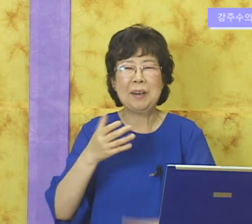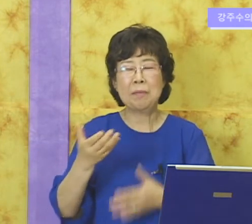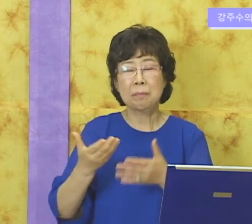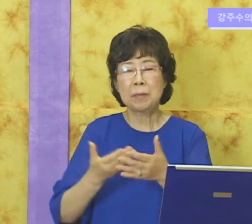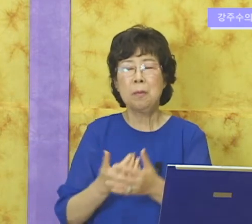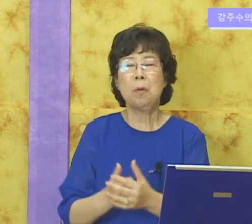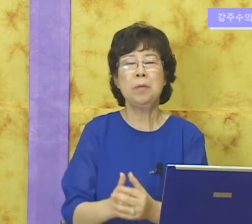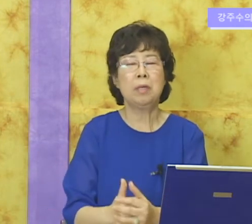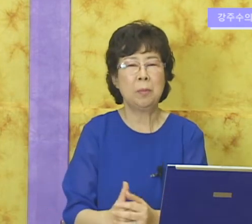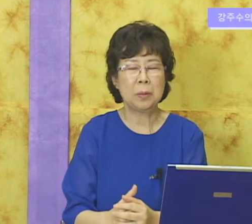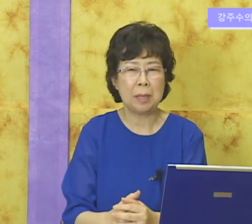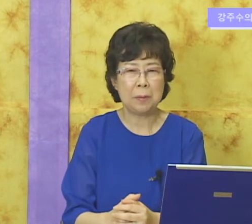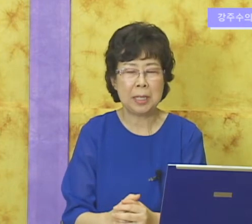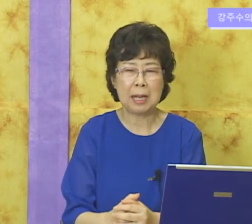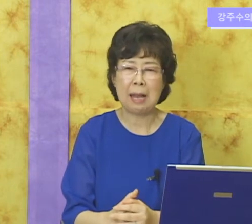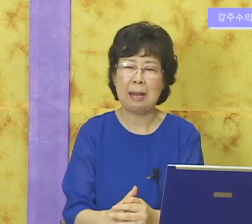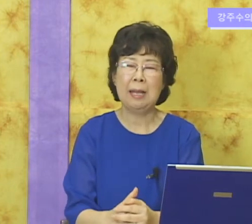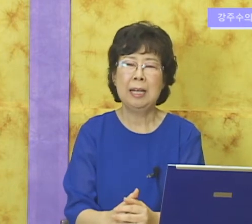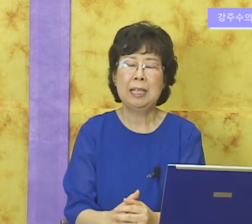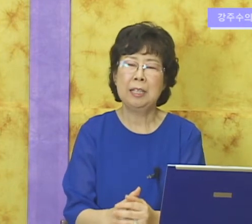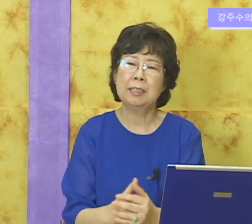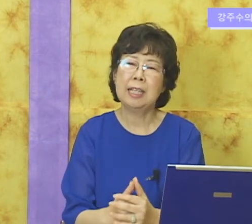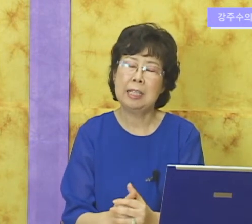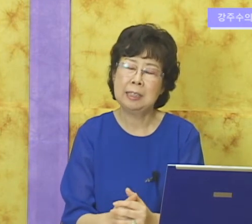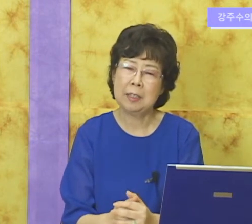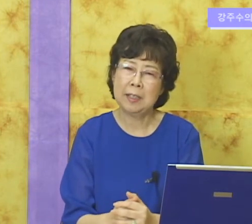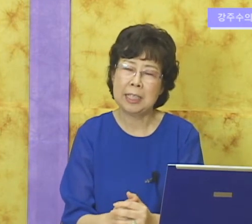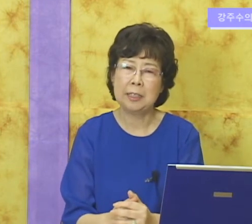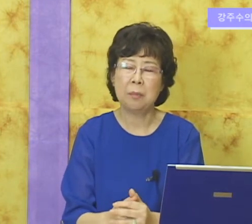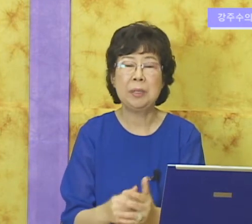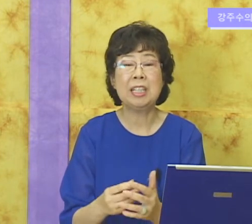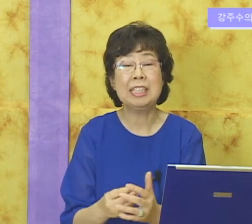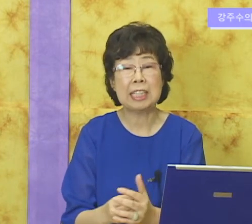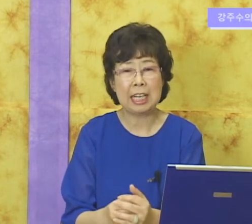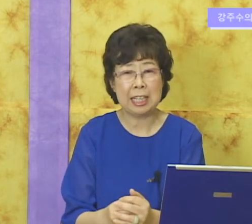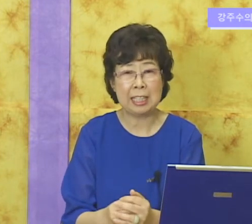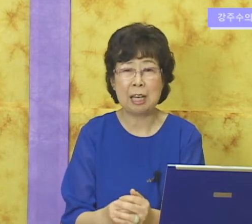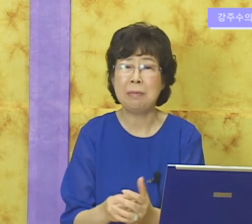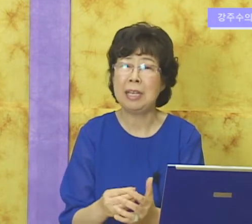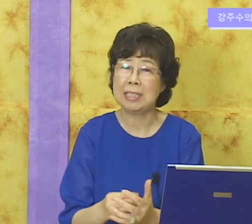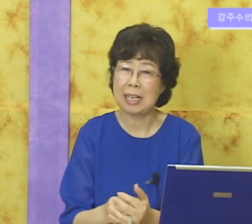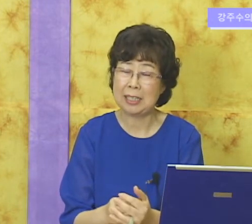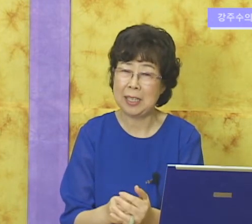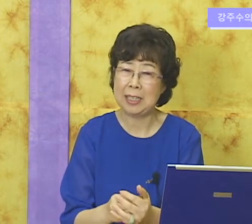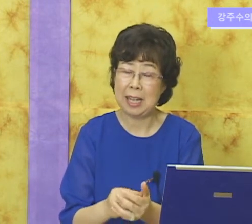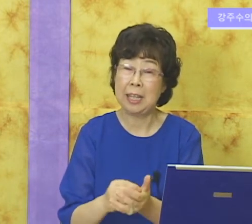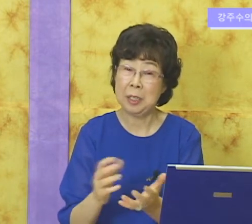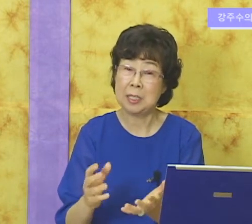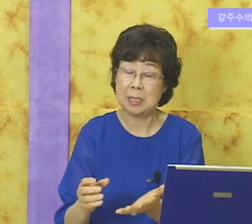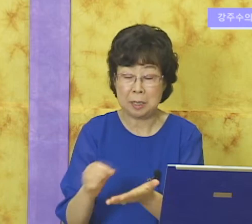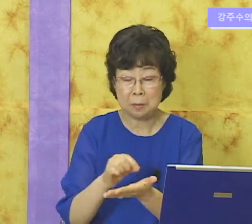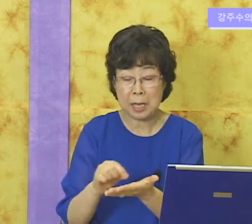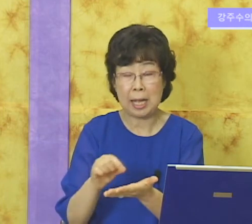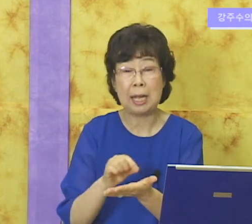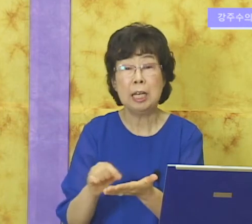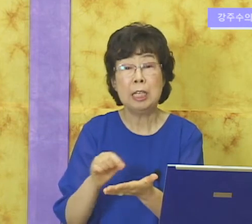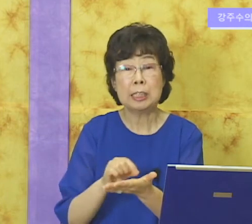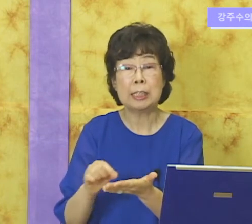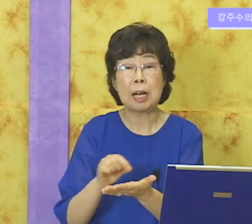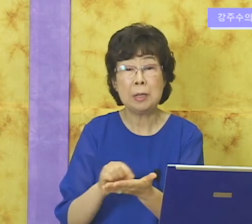그래서 본명을 모르다 보니까 경찰서에서 피의자가 되거나 피해자가 되었을 경우에 그 사람